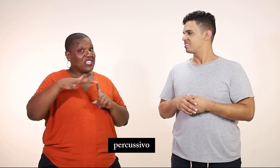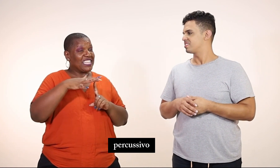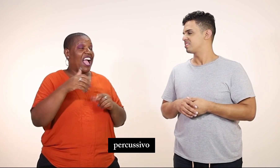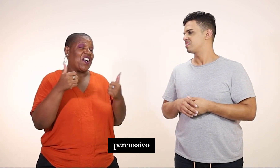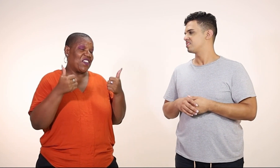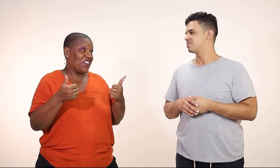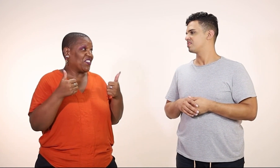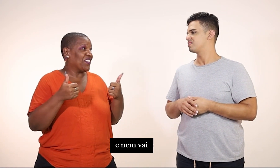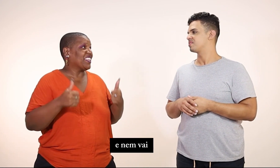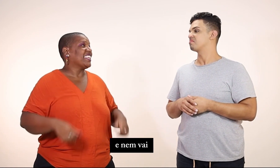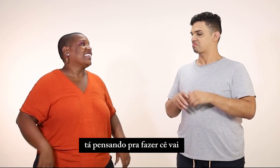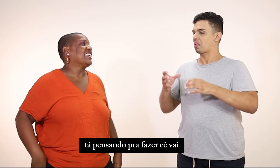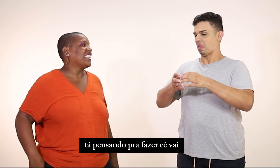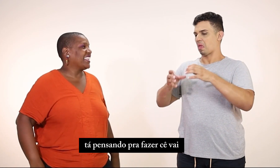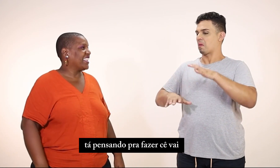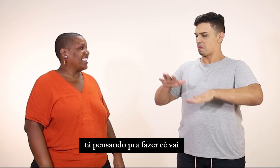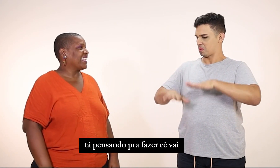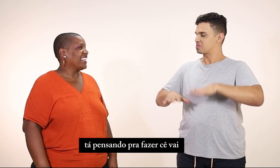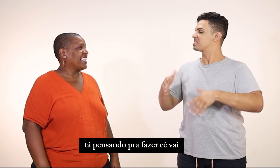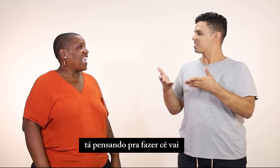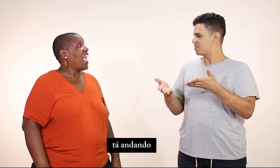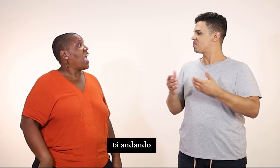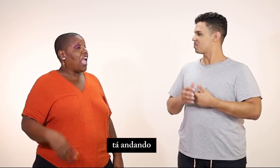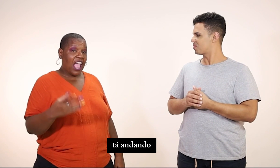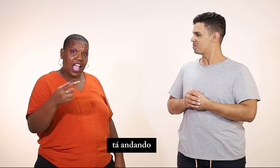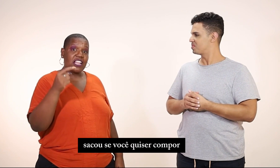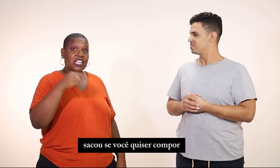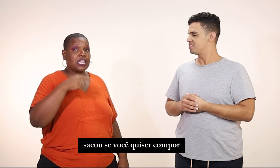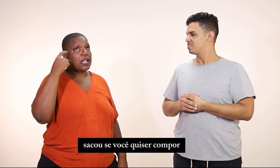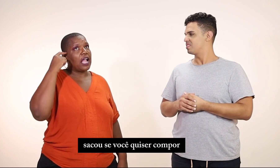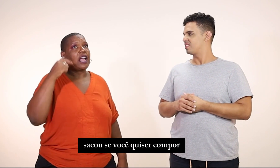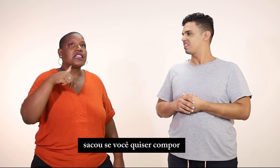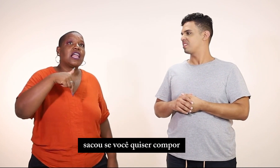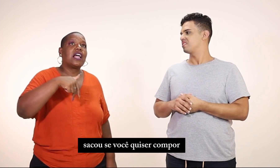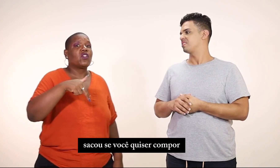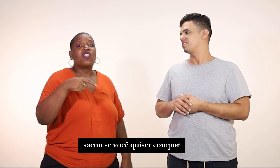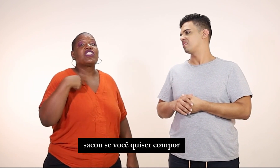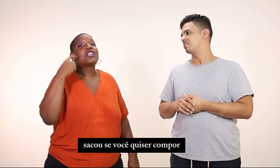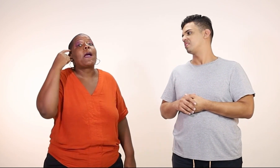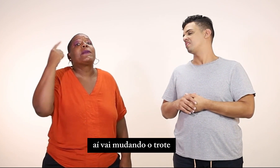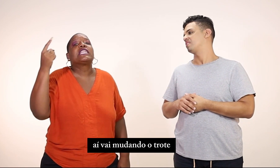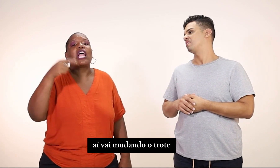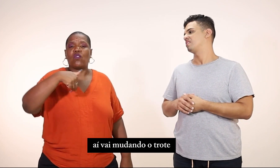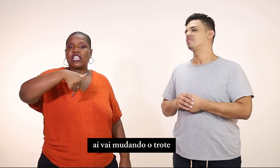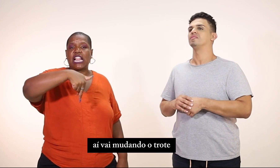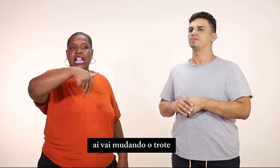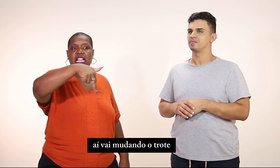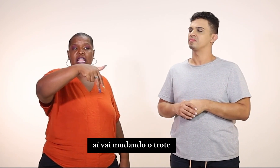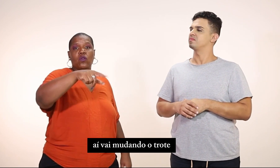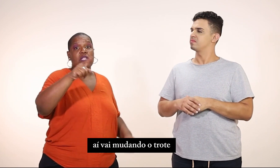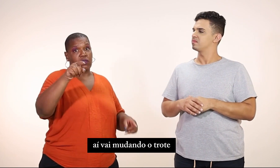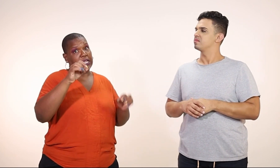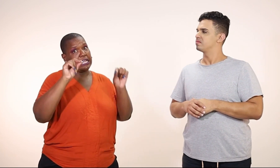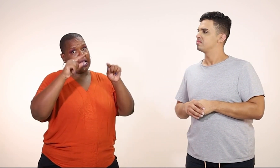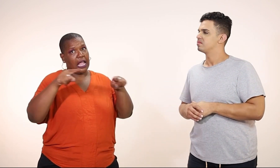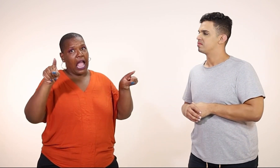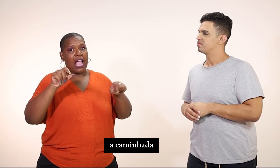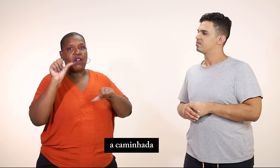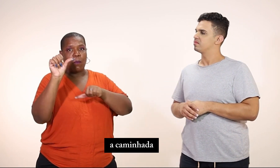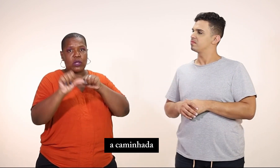Percussivo. E nem vai estar pensando pra fazer, você vai estar andando, sacou? Se você quiser compor, aí vai mudando o trote, a